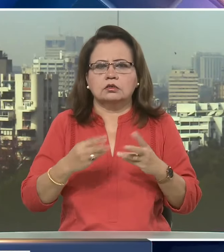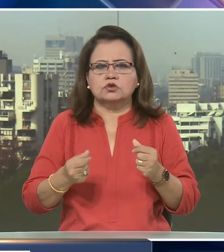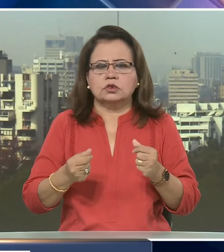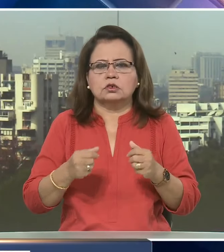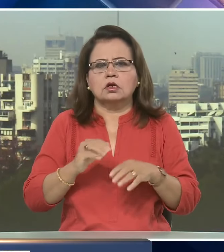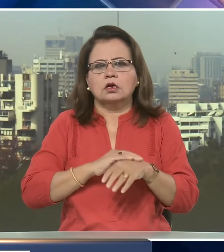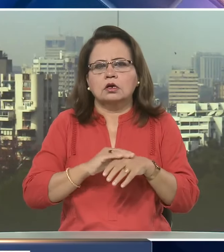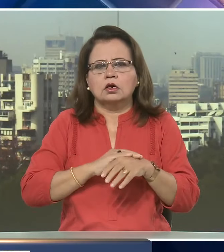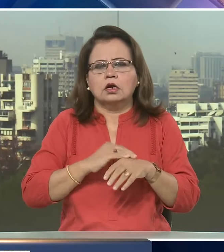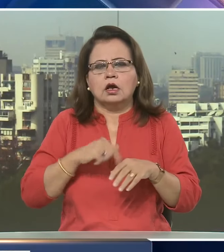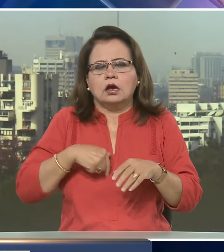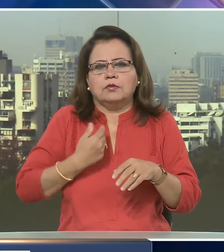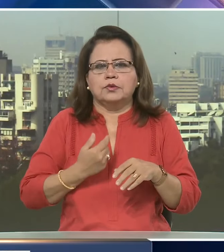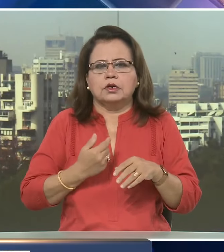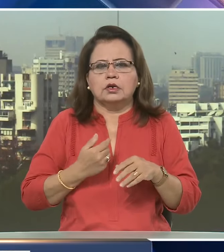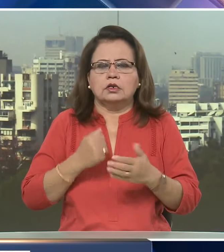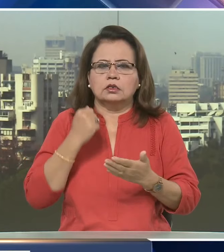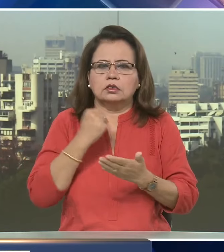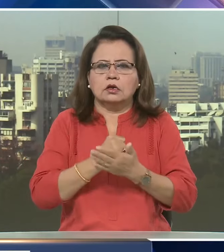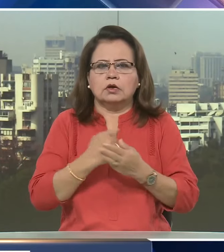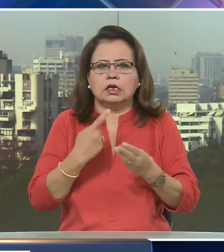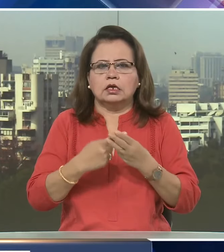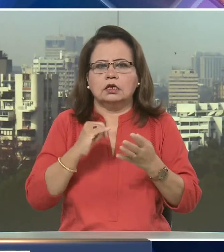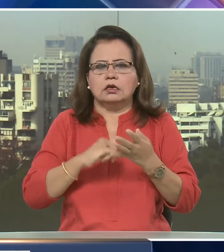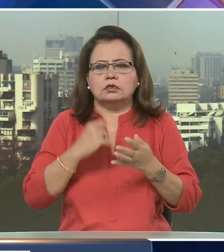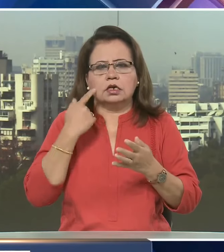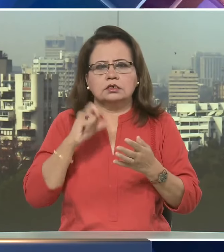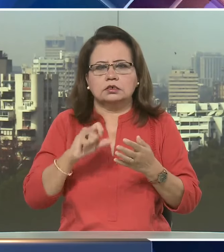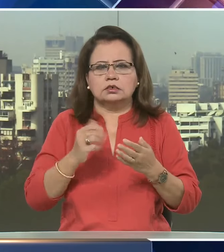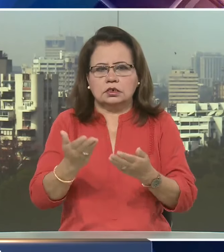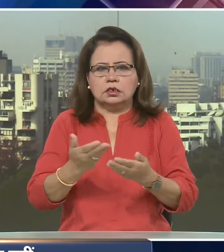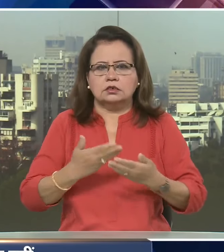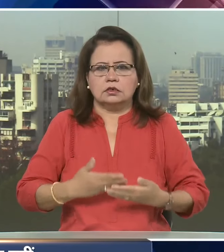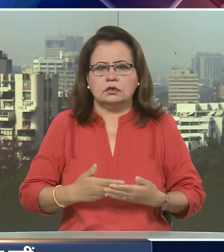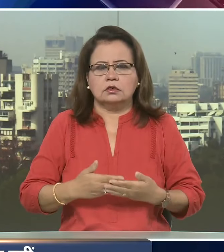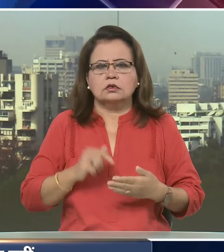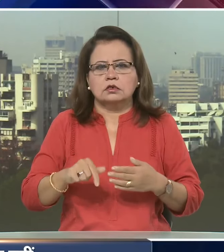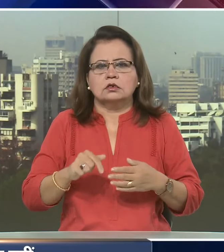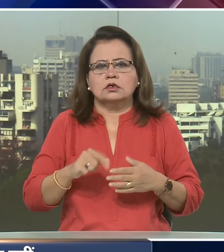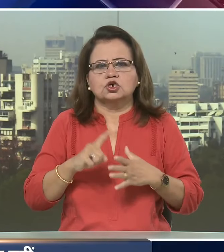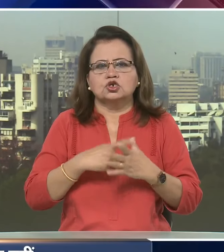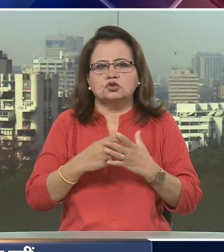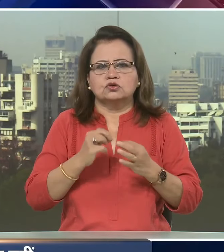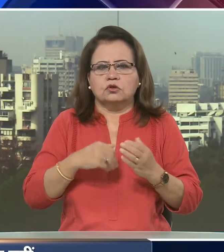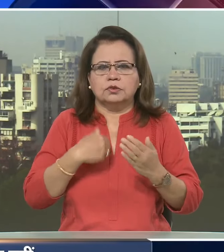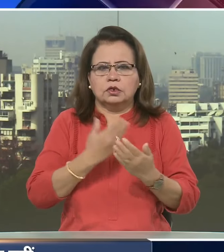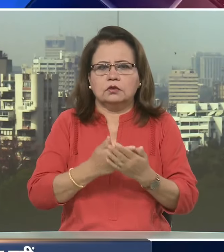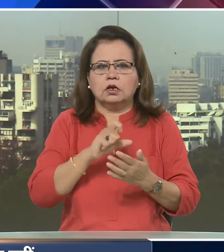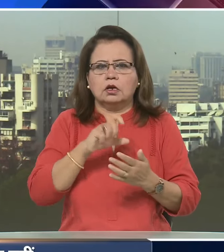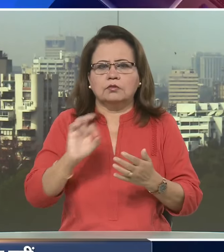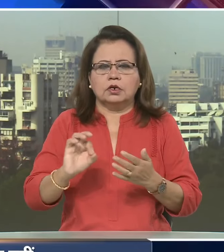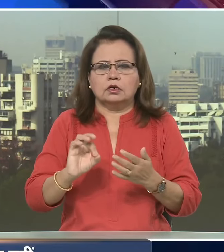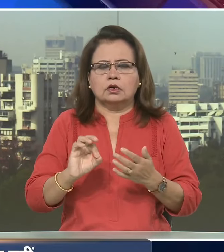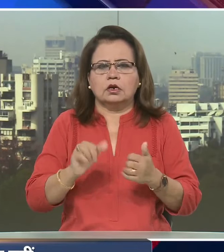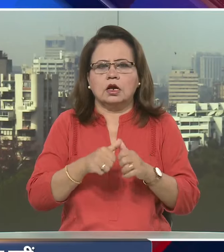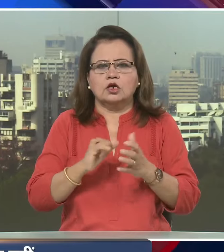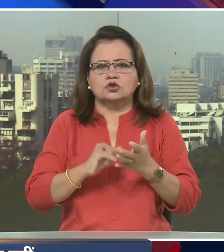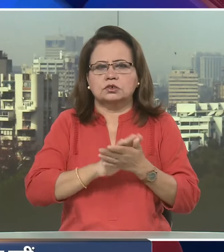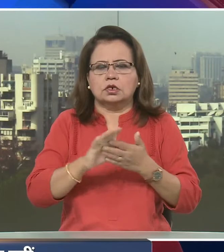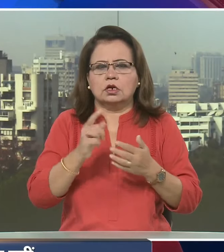श्रमिक अपने बेरोजगारी भत्ते का दावा सीधे ईएसआईसी से कर सकेंगे। इसके लिए रोजगार देने वाली कंपनी की अनुशंसा